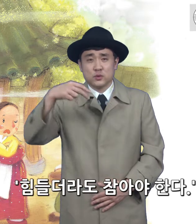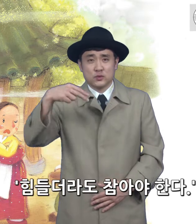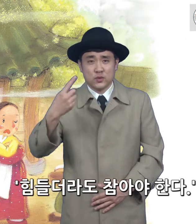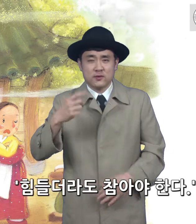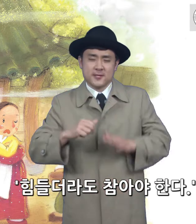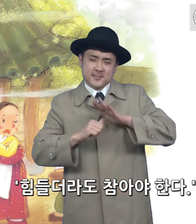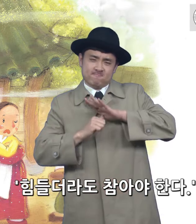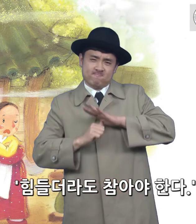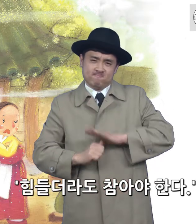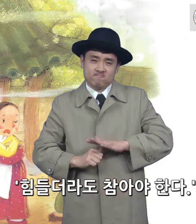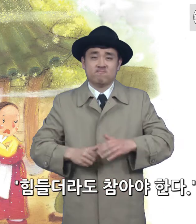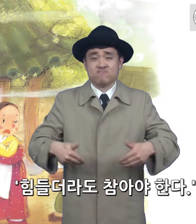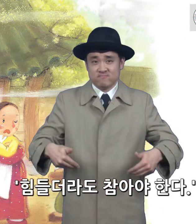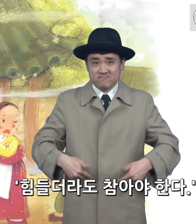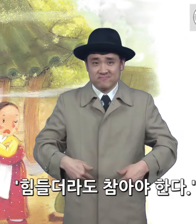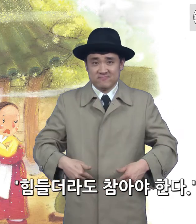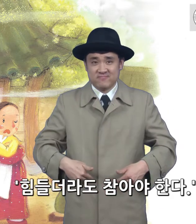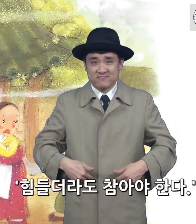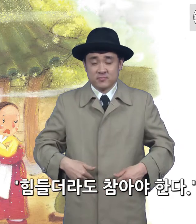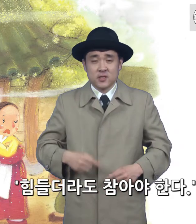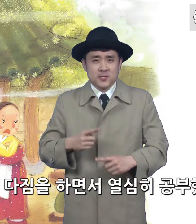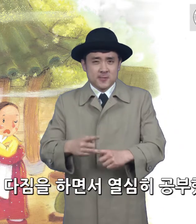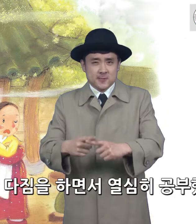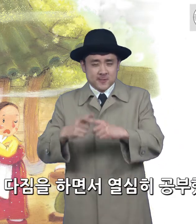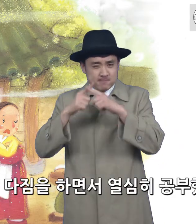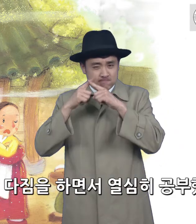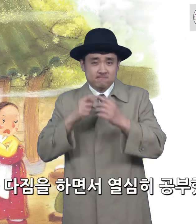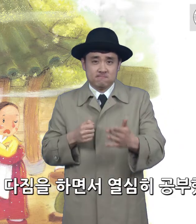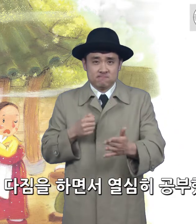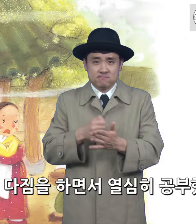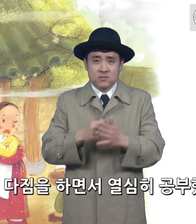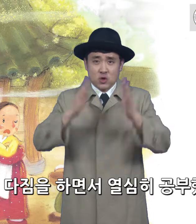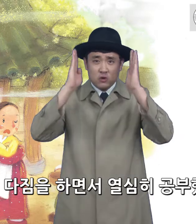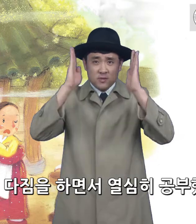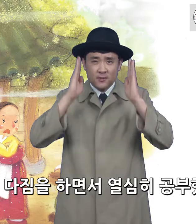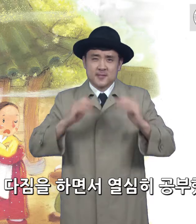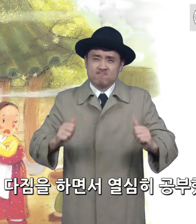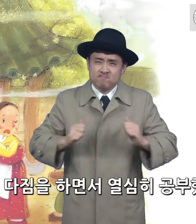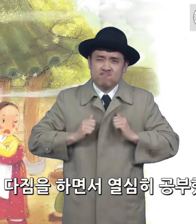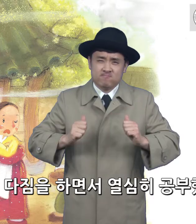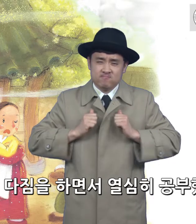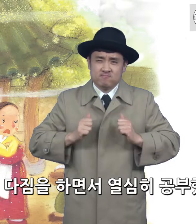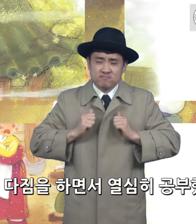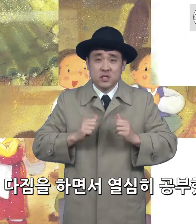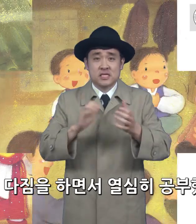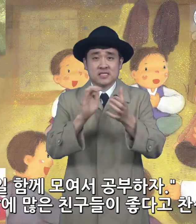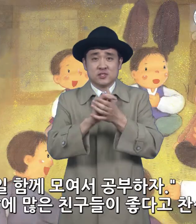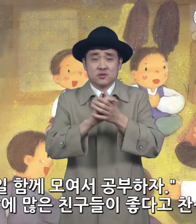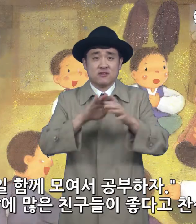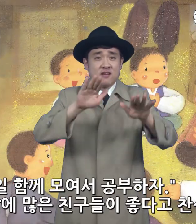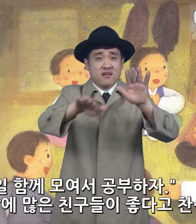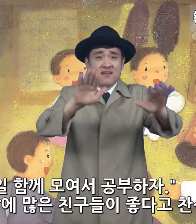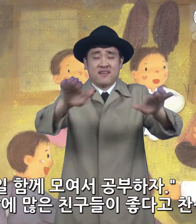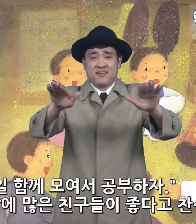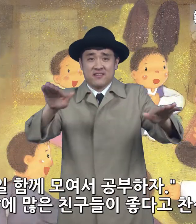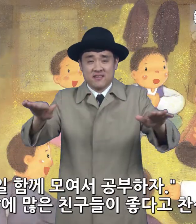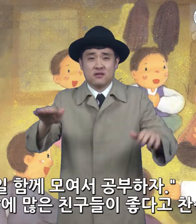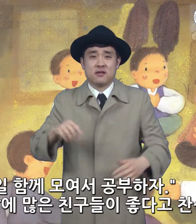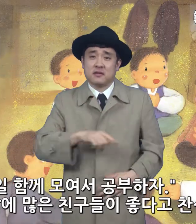힘들더라도 참아야 한다. 정한은 다짐을 하면서 열심히 공부했습니다. 우리 매일